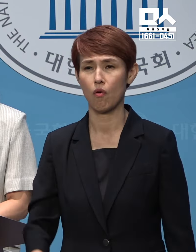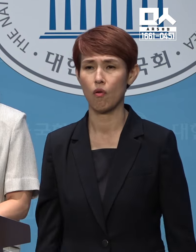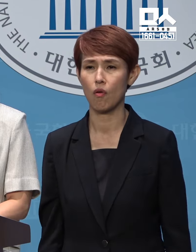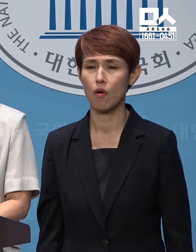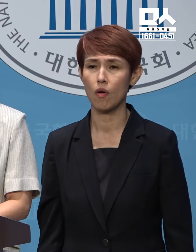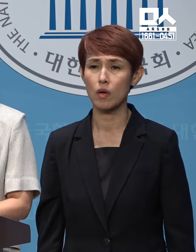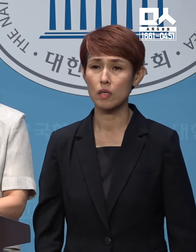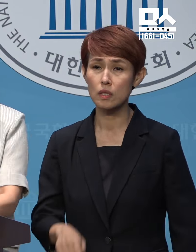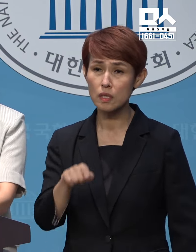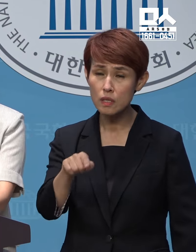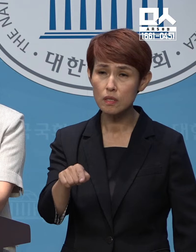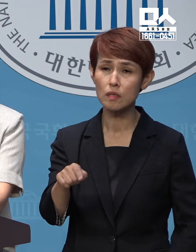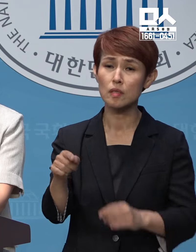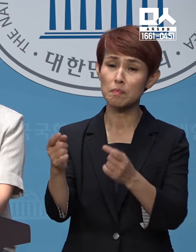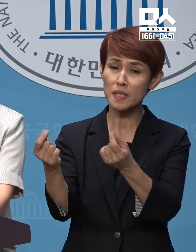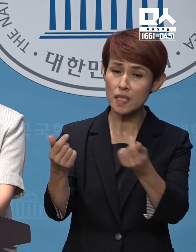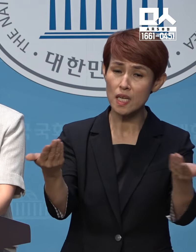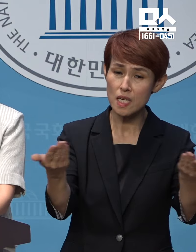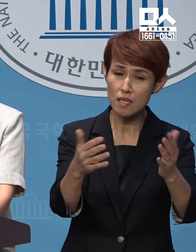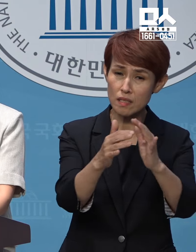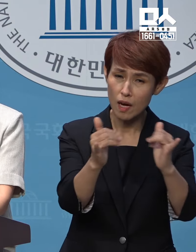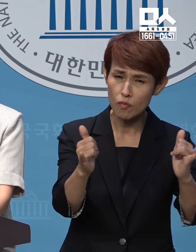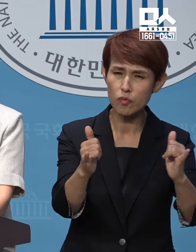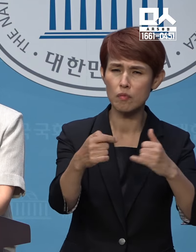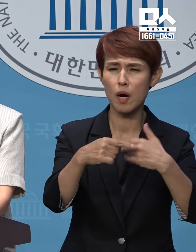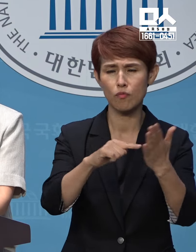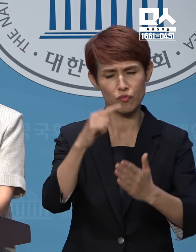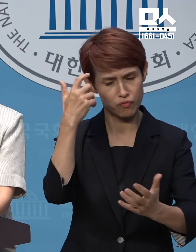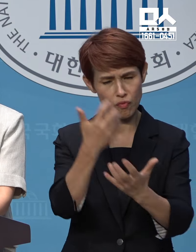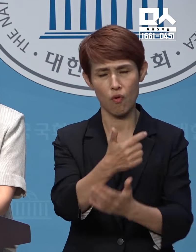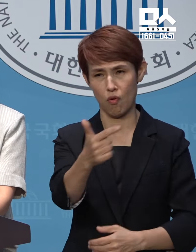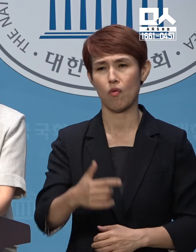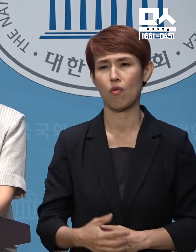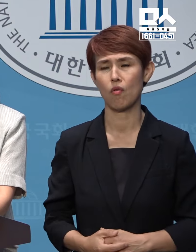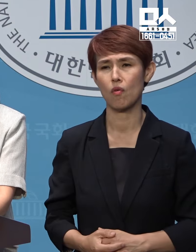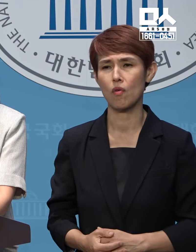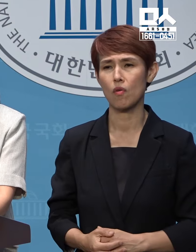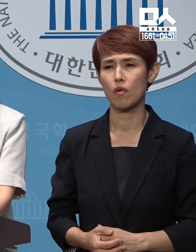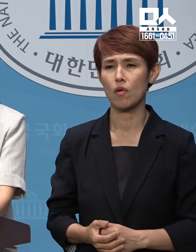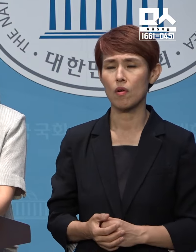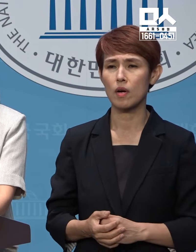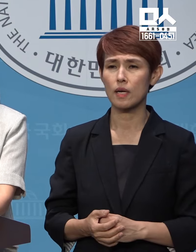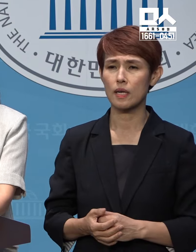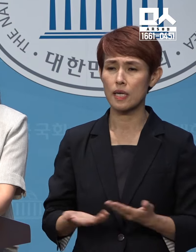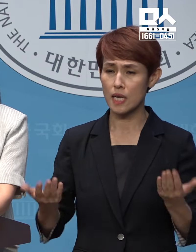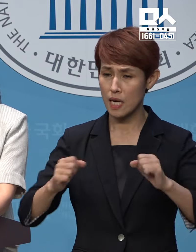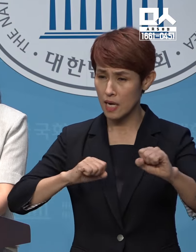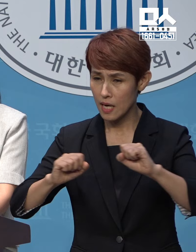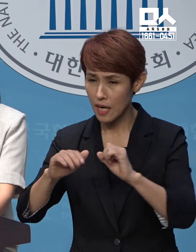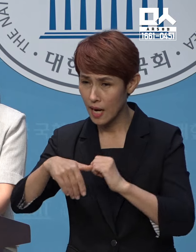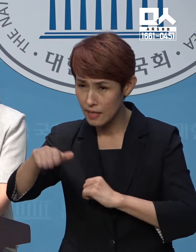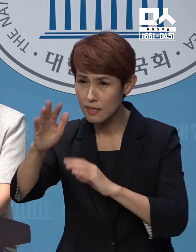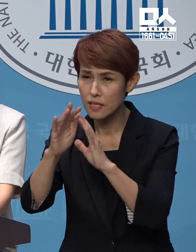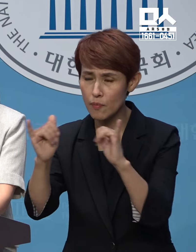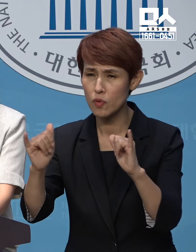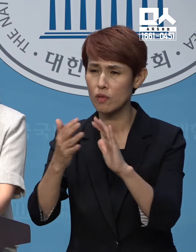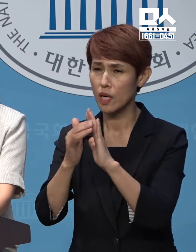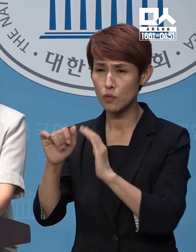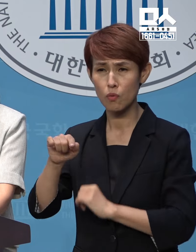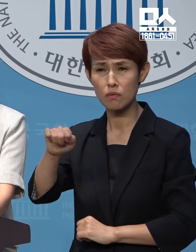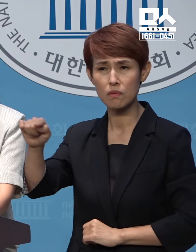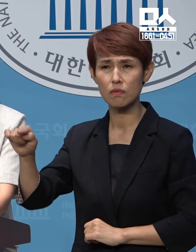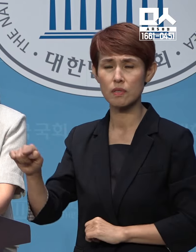종사하는 노동자들은 더욱 그럴 것이고요. 일터로 향하는 분들, 그리고 그 가족들도 무사히